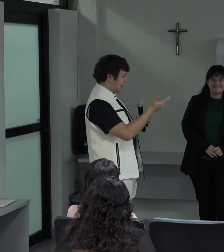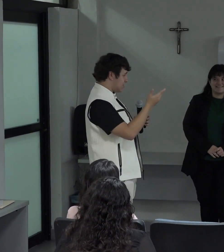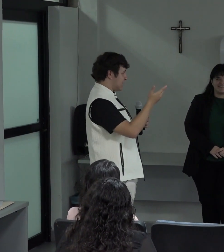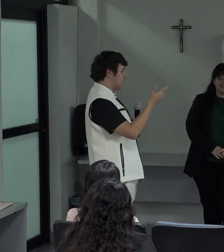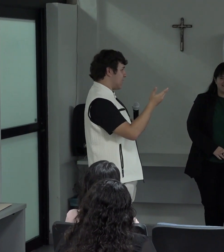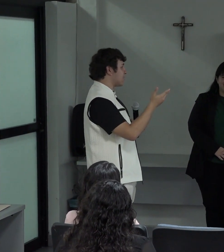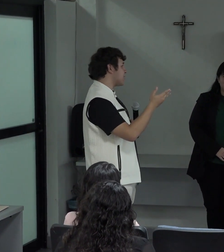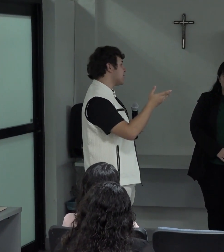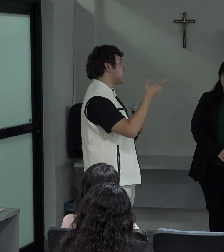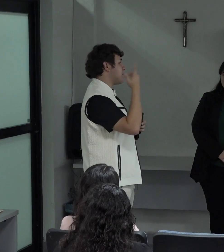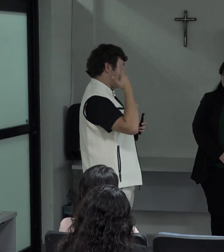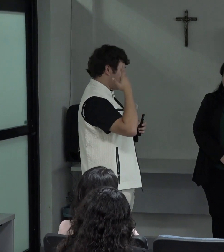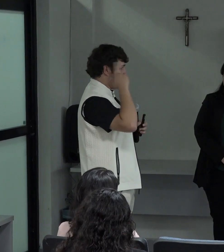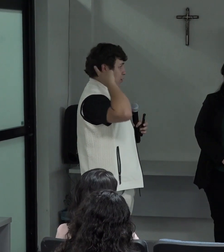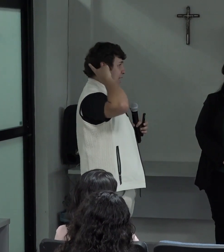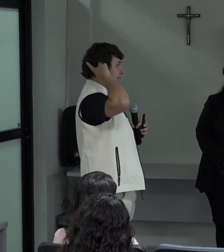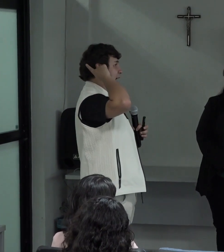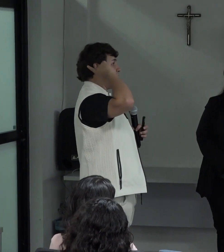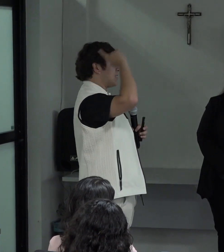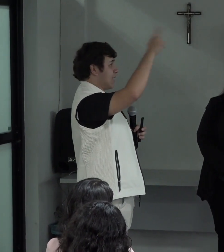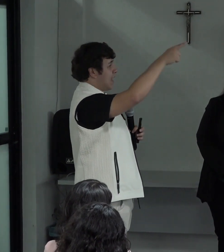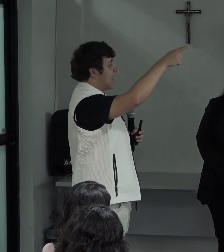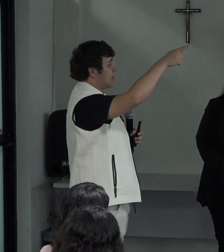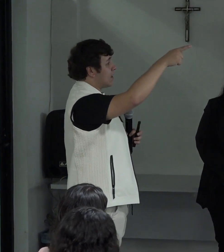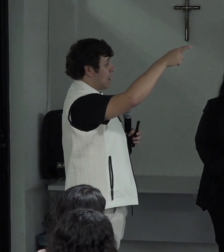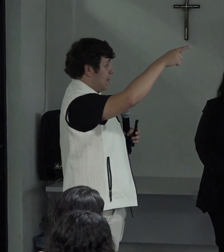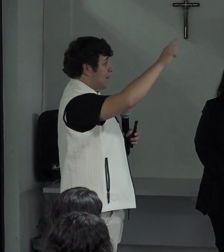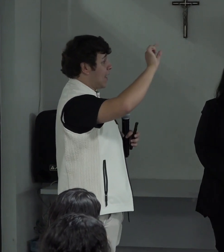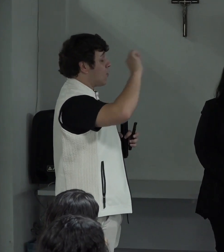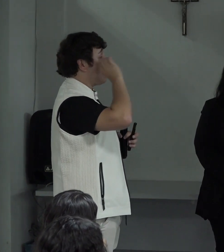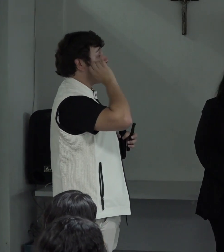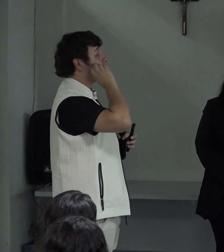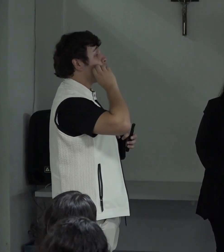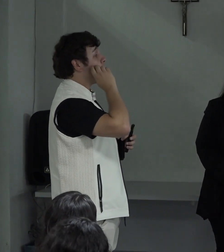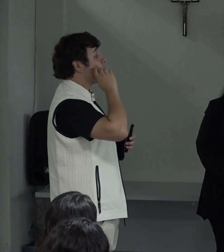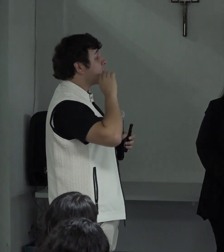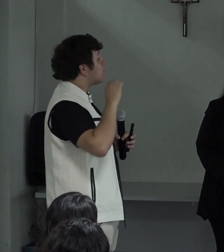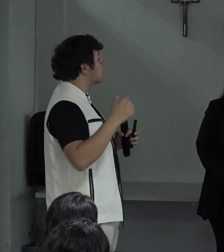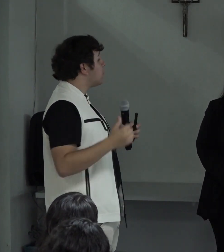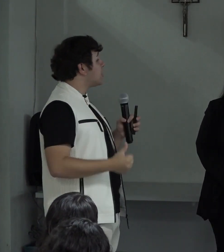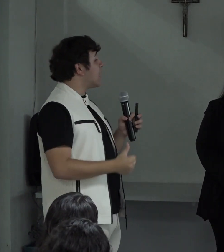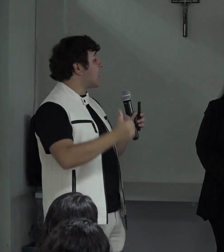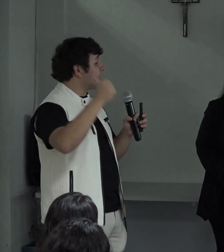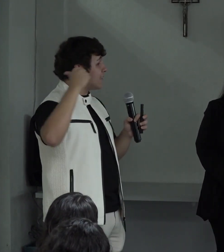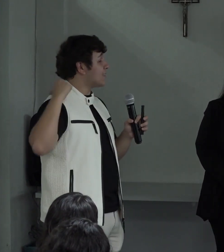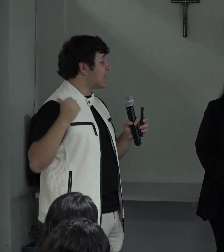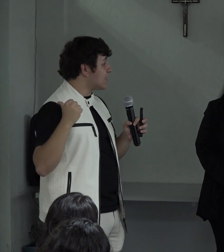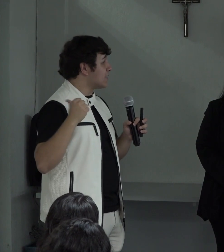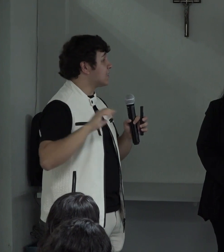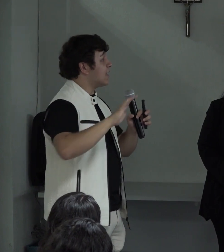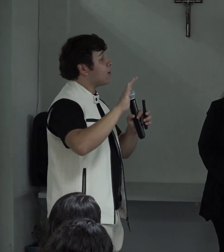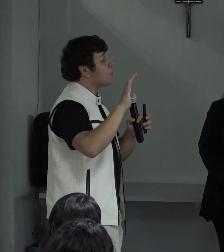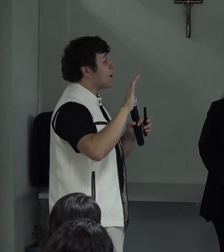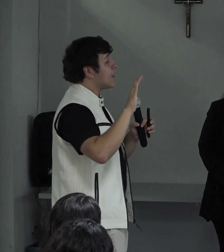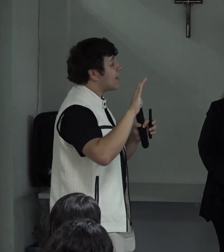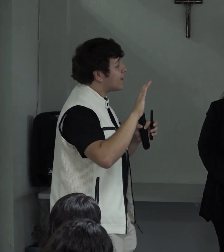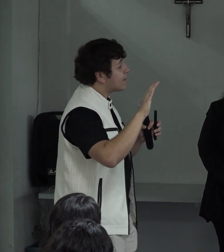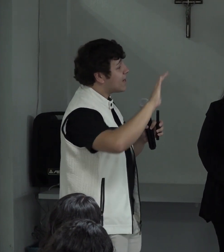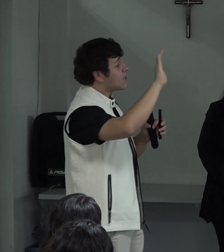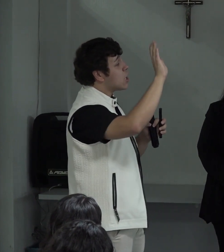son las siguientes. Vamos a voltear hacia allá, pero solamente vamos a voltear hacia atrás si la compañera de atrás